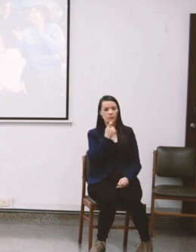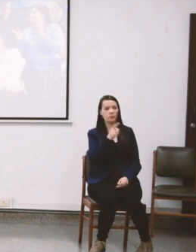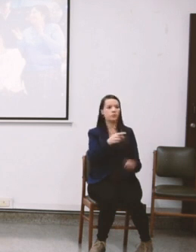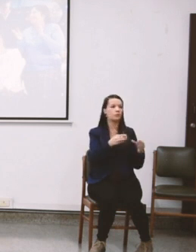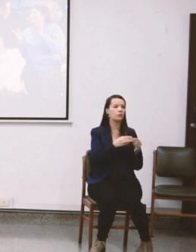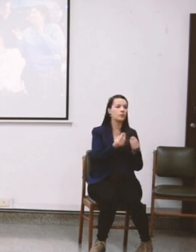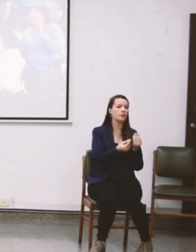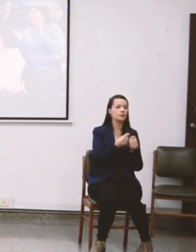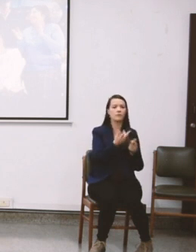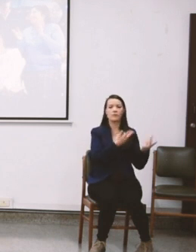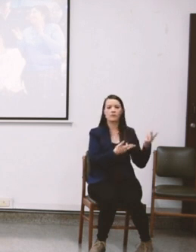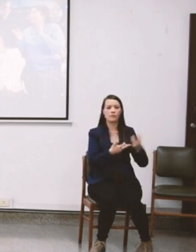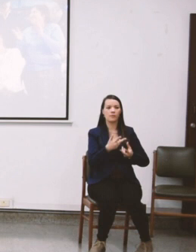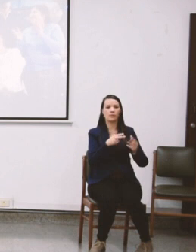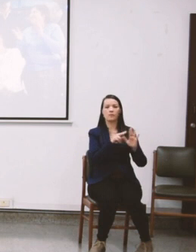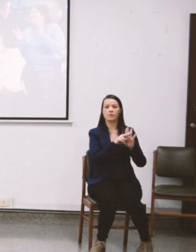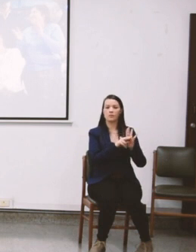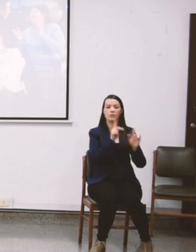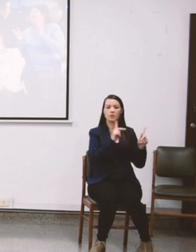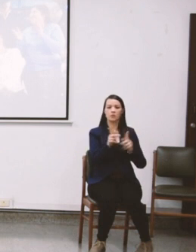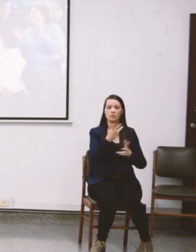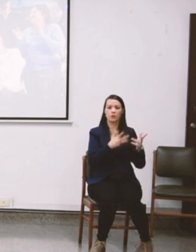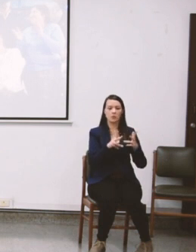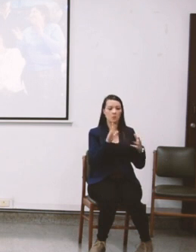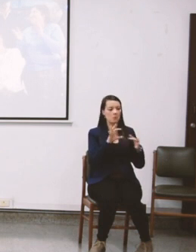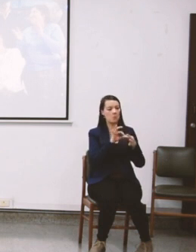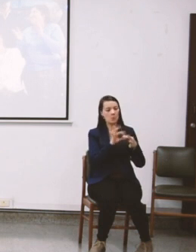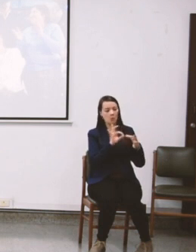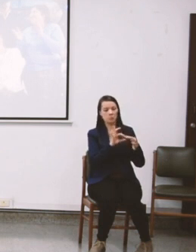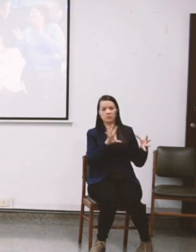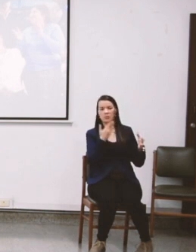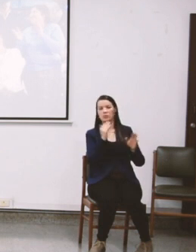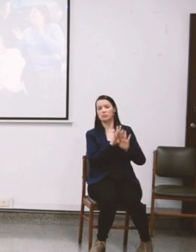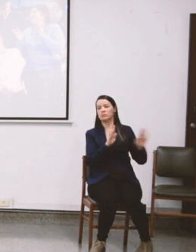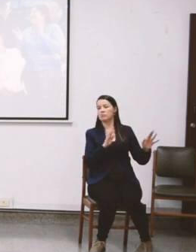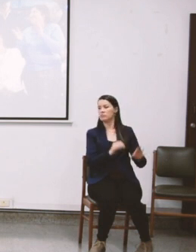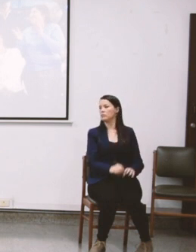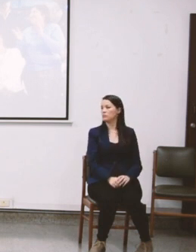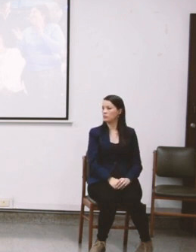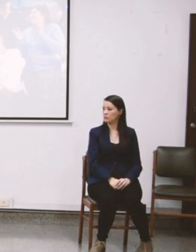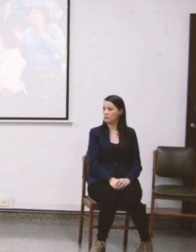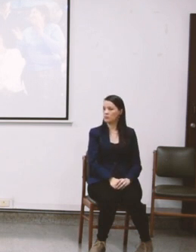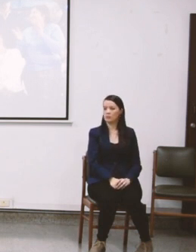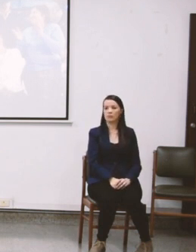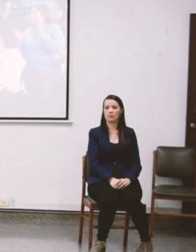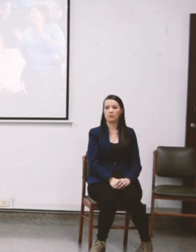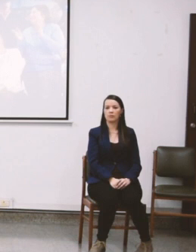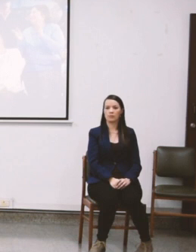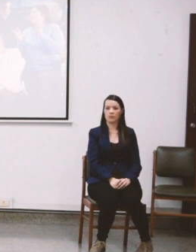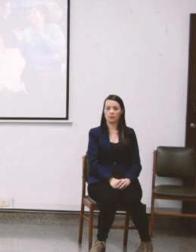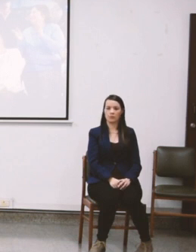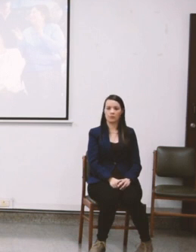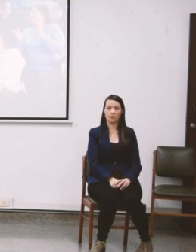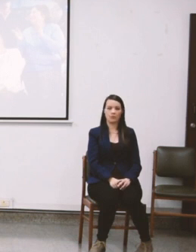estamos interactuando, cuáles son los términos de la conversación, ver si se pueden tejer alianzas o se tienen que mantener distancias, ¿no? Entonces,